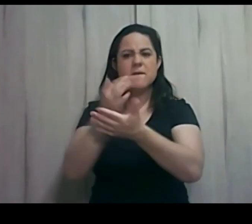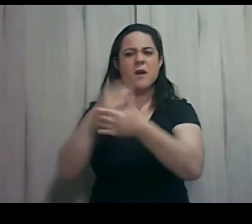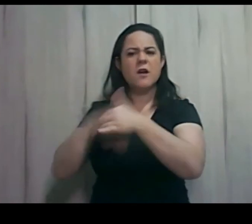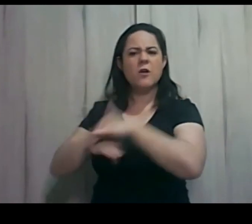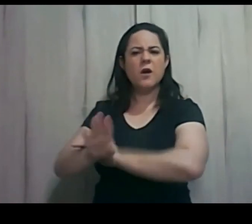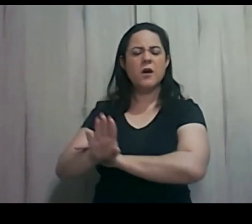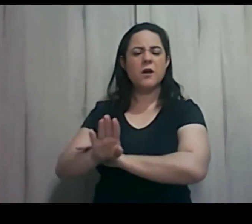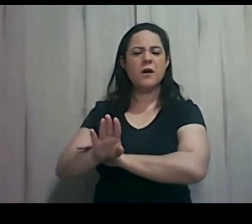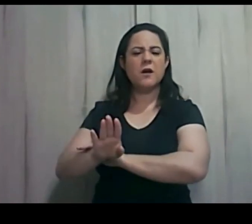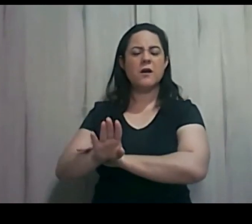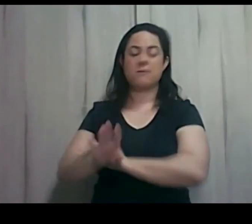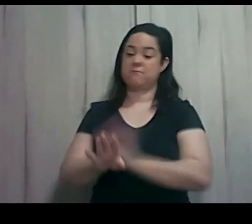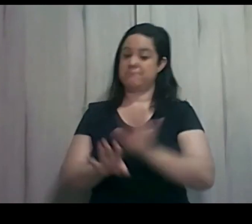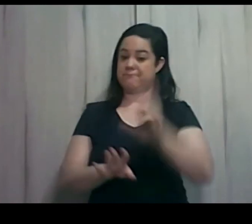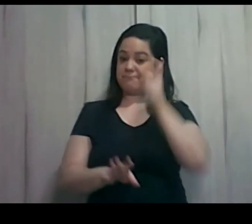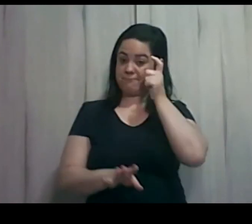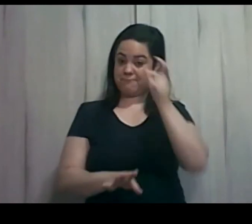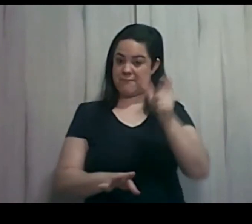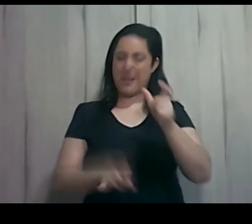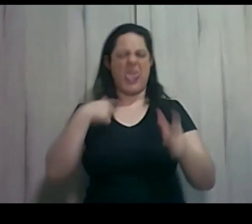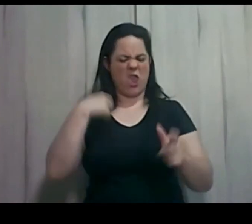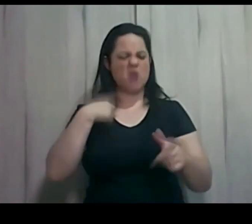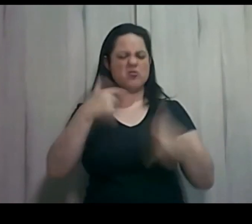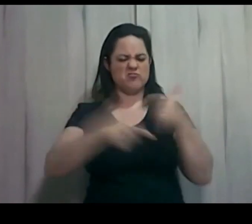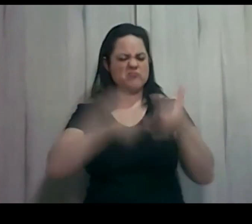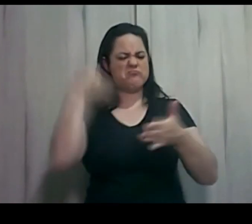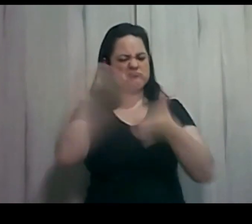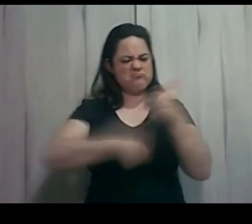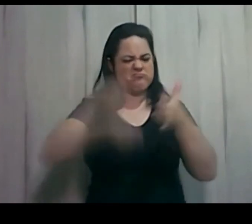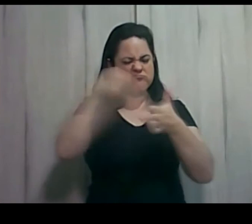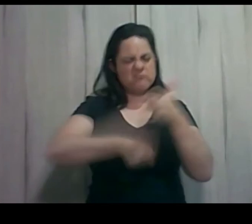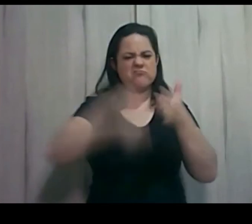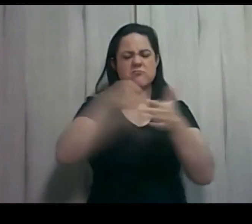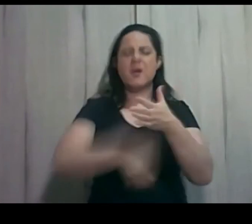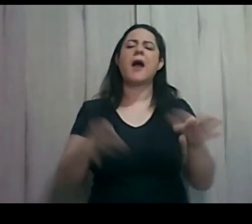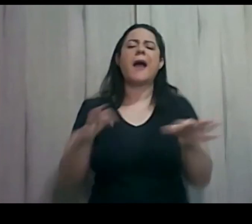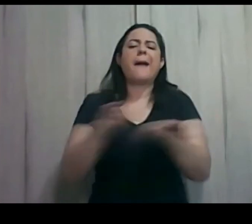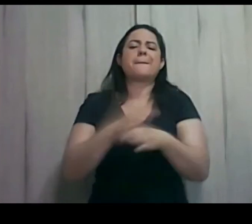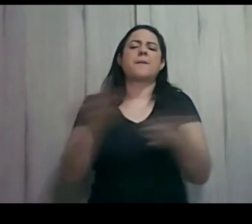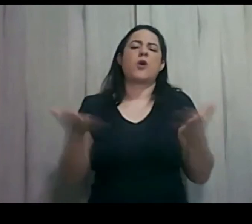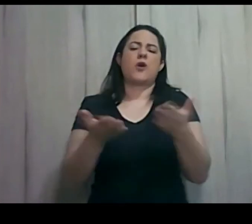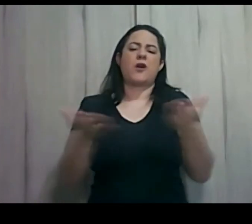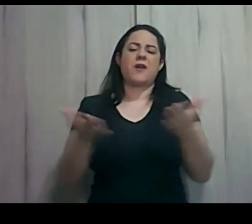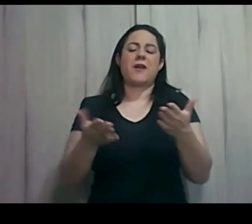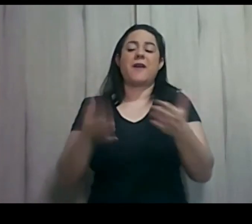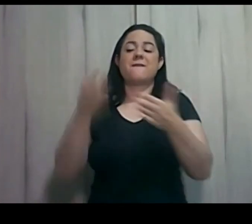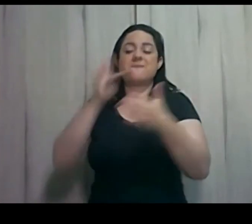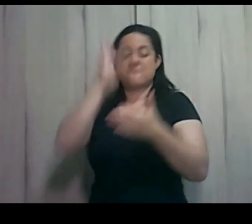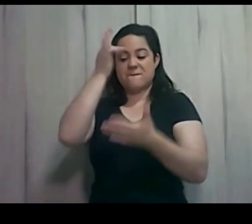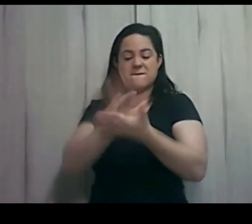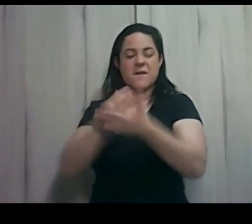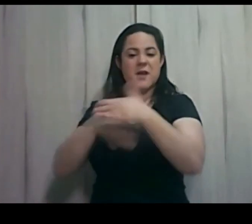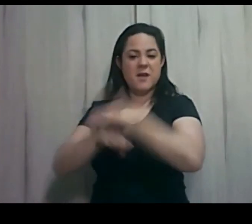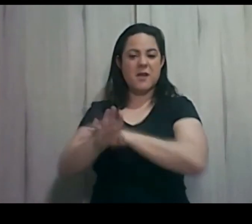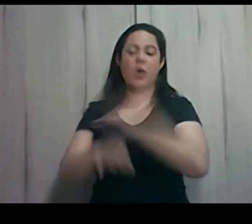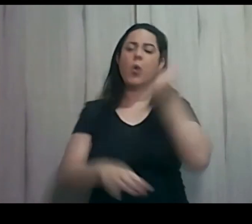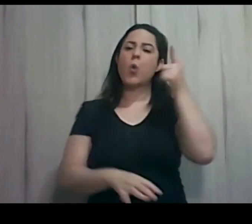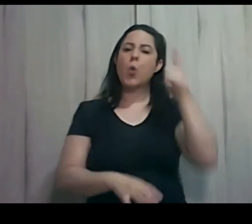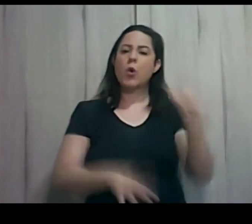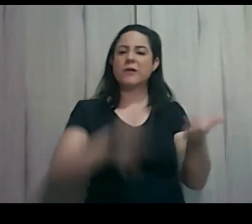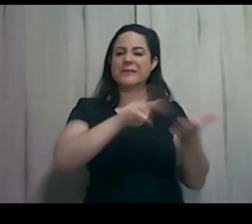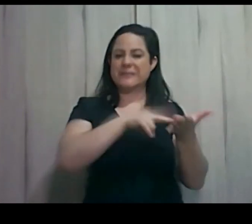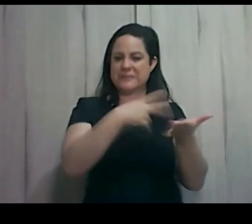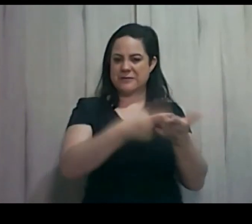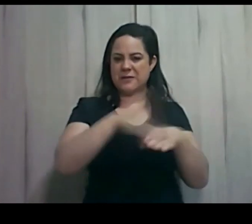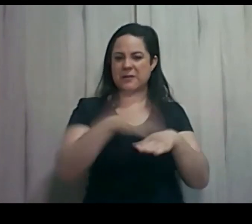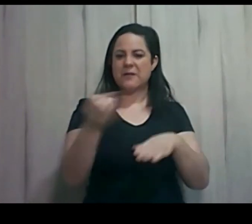Ó, presta atenção. Combati o bom combate, acabei a carreira, guardei a fé. Numa outra versão, mais atualizada, o que